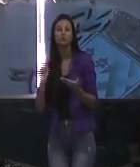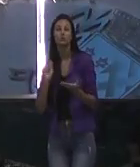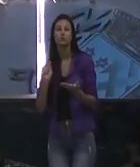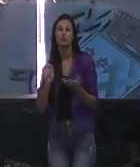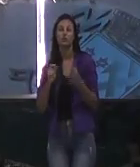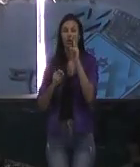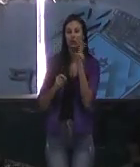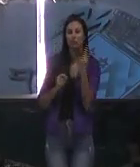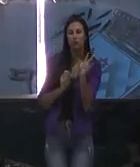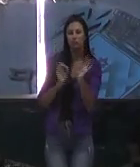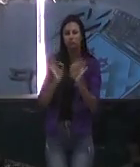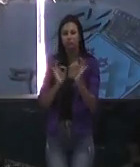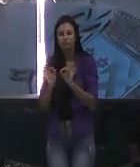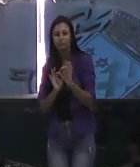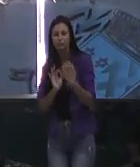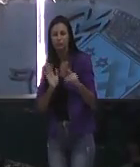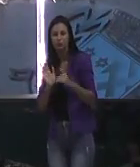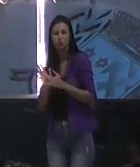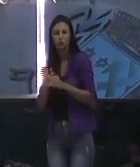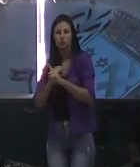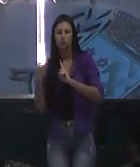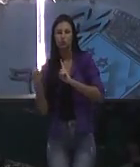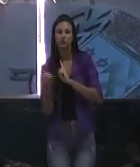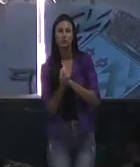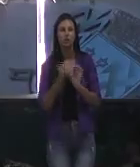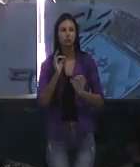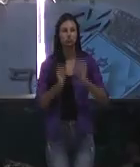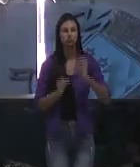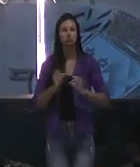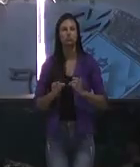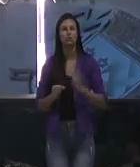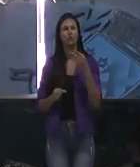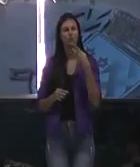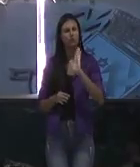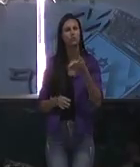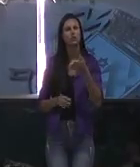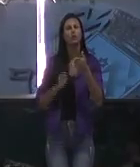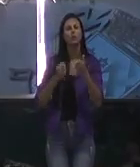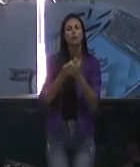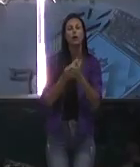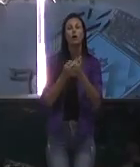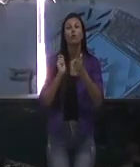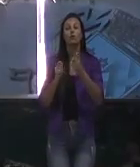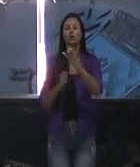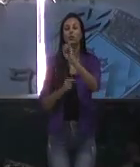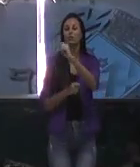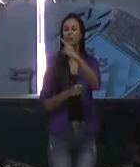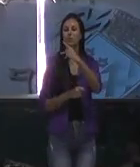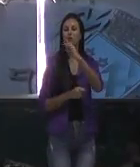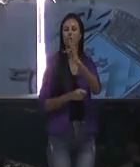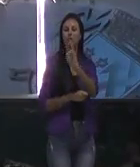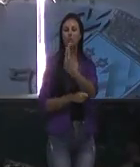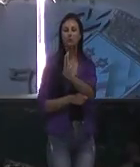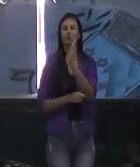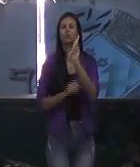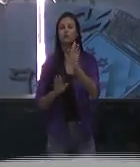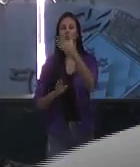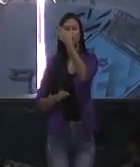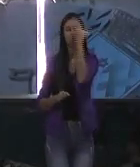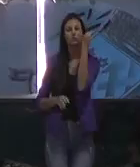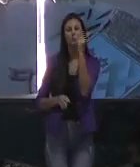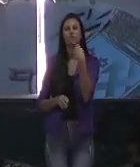justiça social. Se falou muito no IPTU com o código, mas esqueceram de falar muito sobre